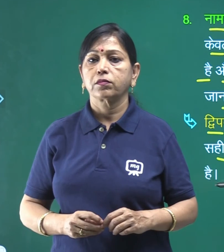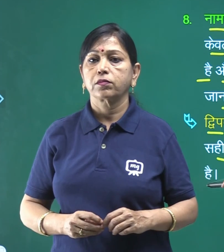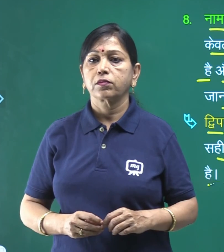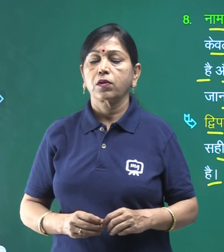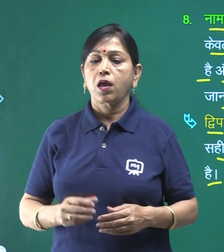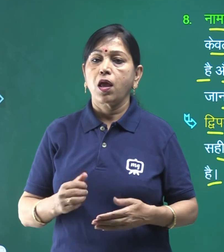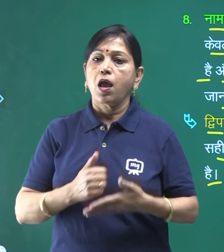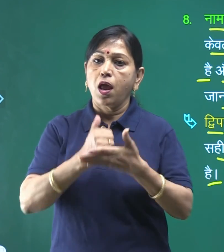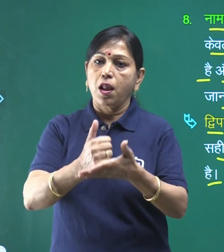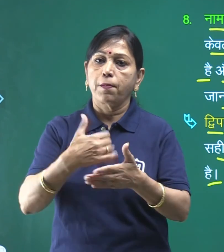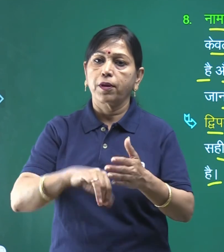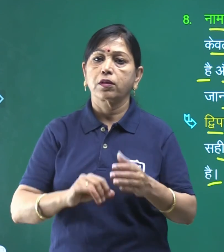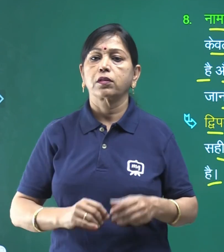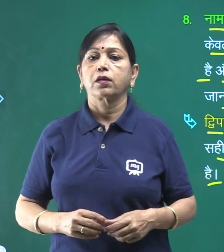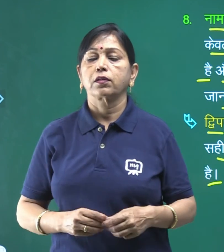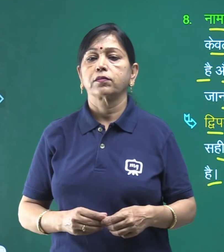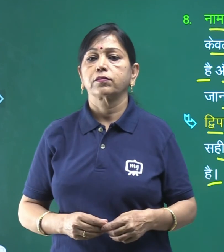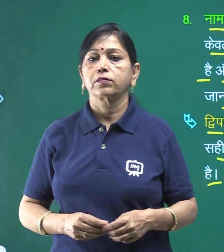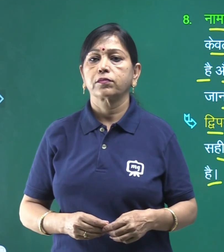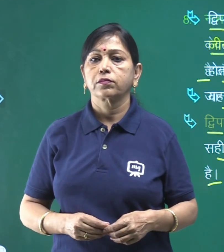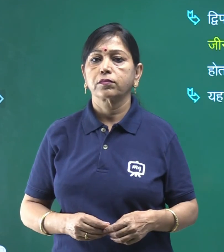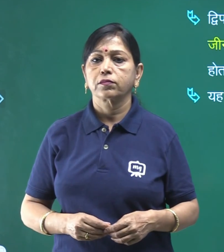सहायता करती है।